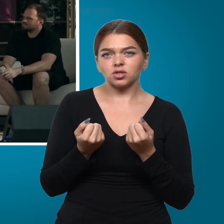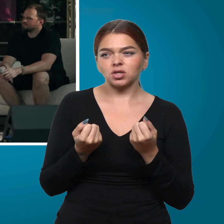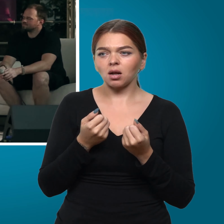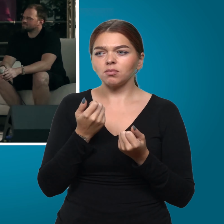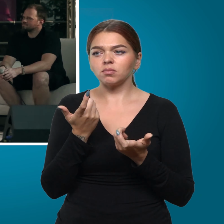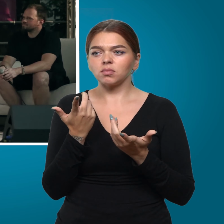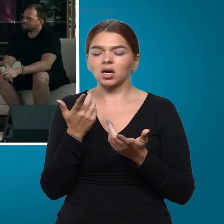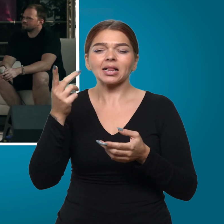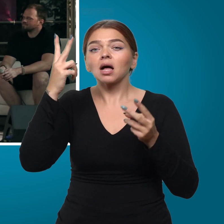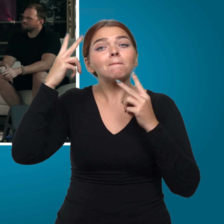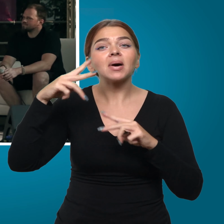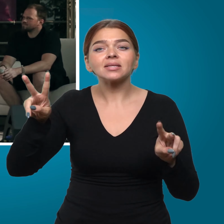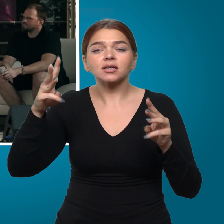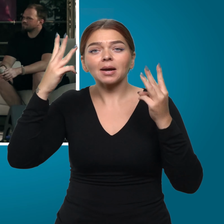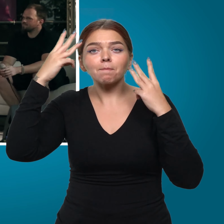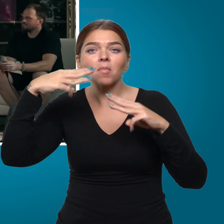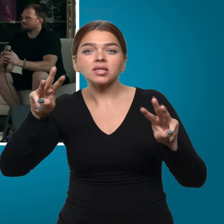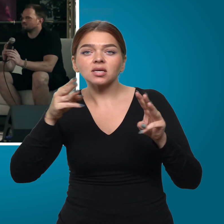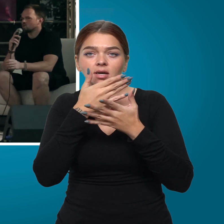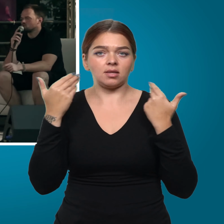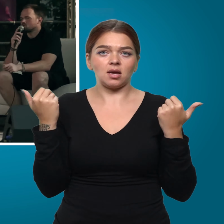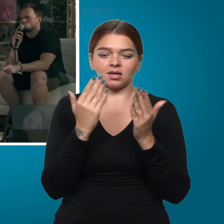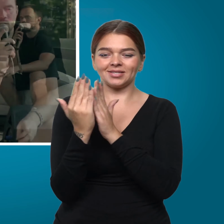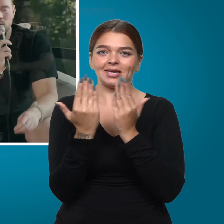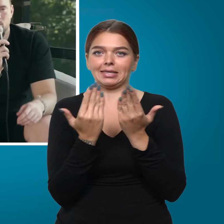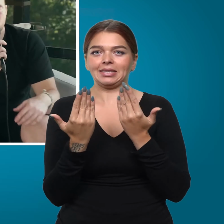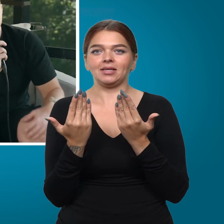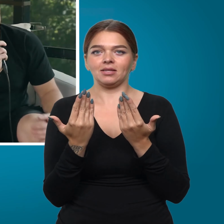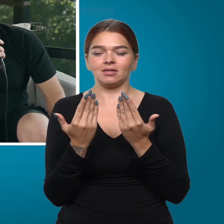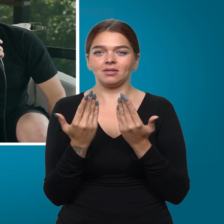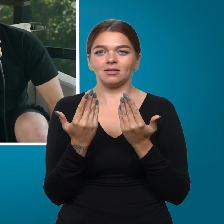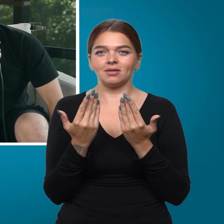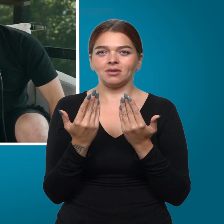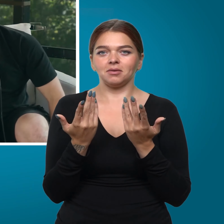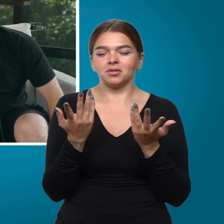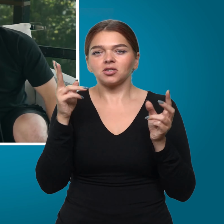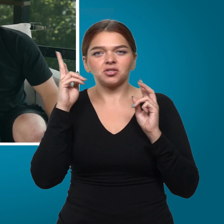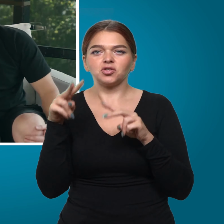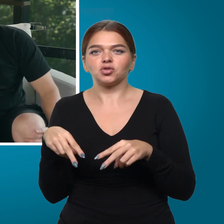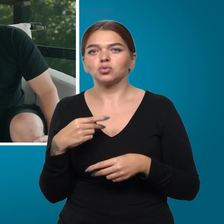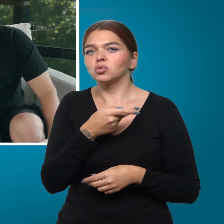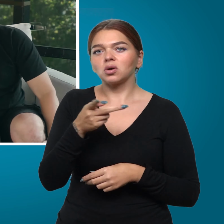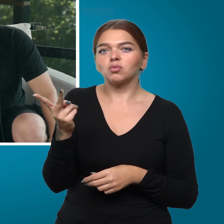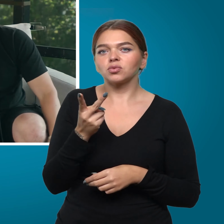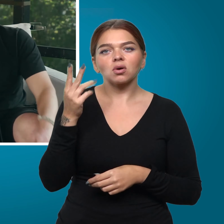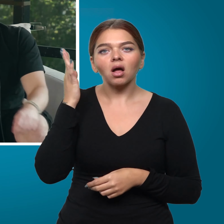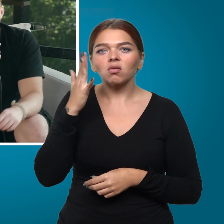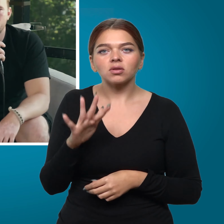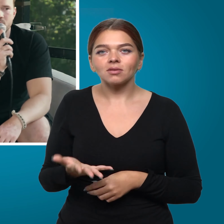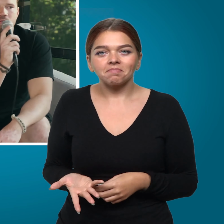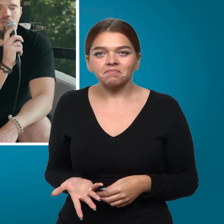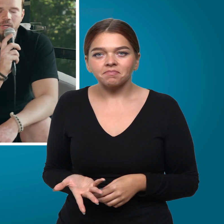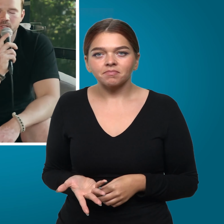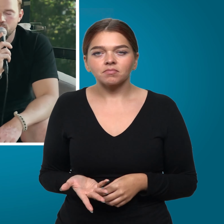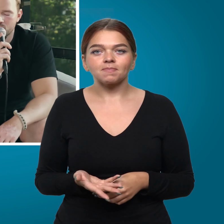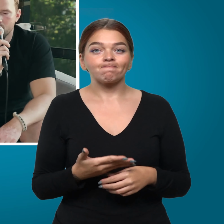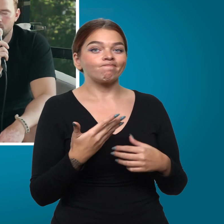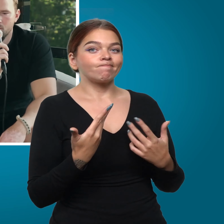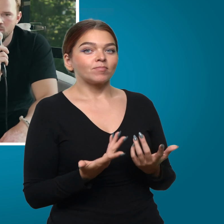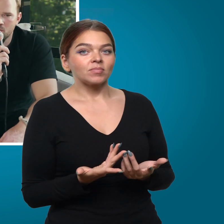Nežinau, ką jūs galvojate. Čia tai sakyčiau labai priklauso, nes pats buvau mokykloje Kaune vienoje, kur mane pasikvietė